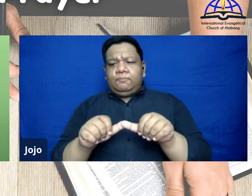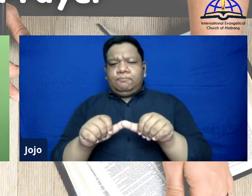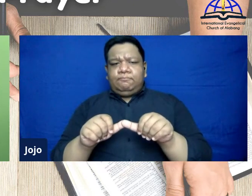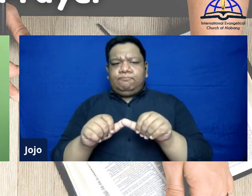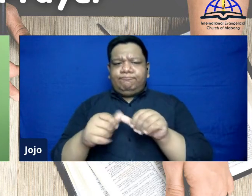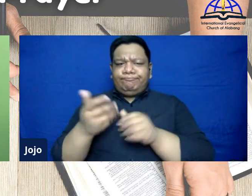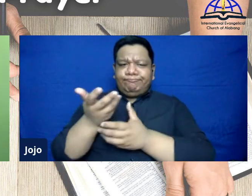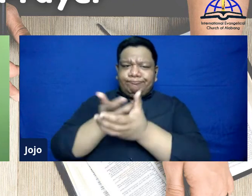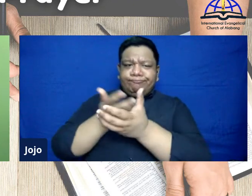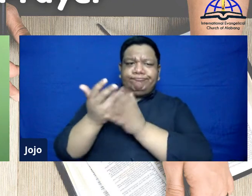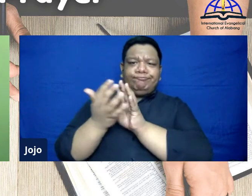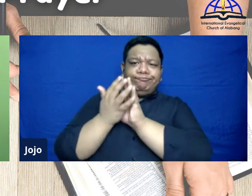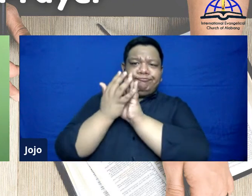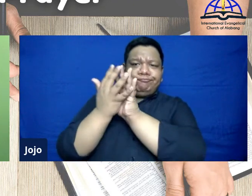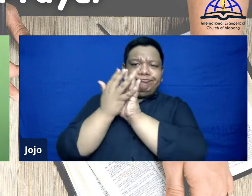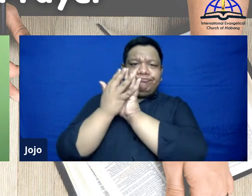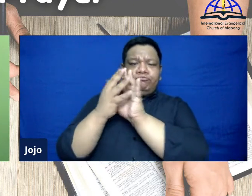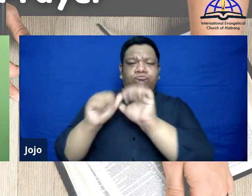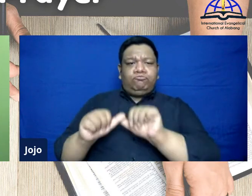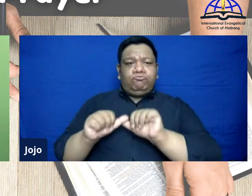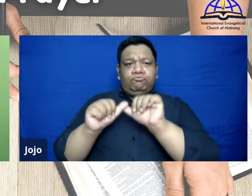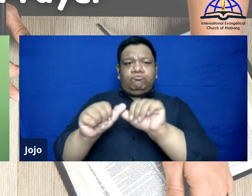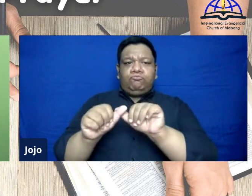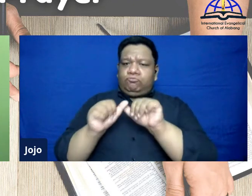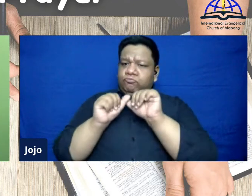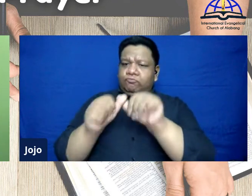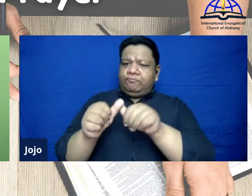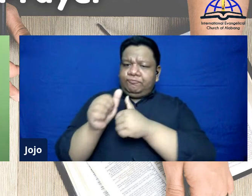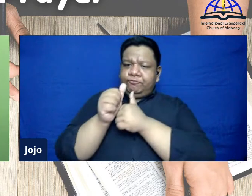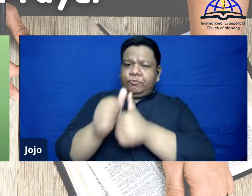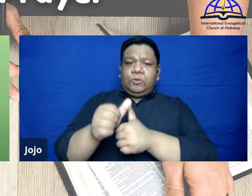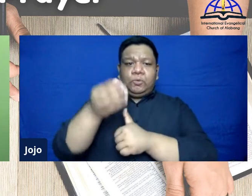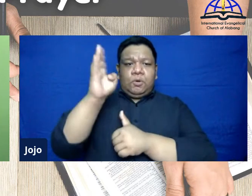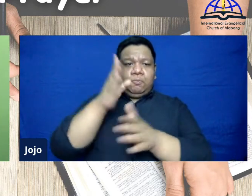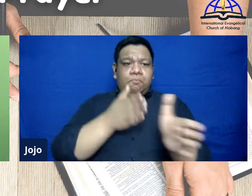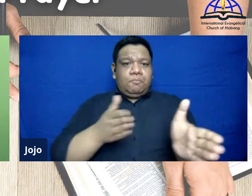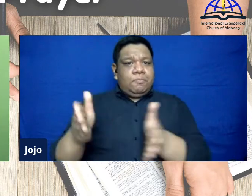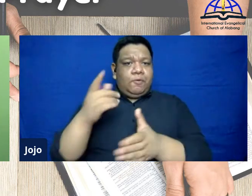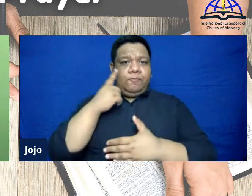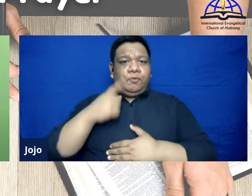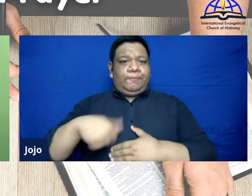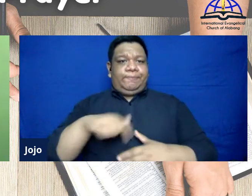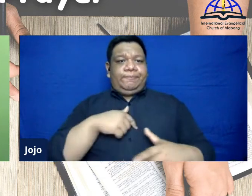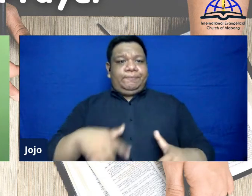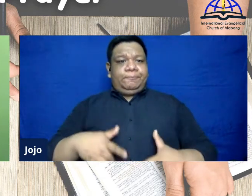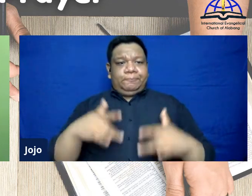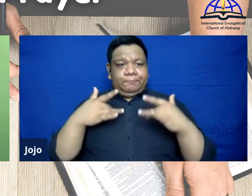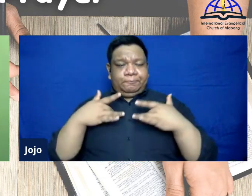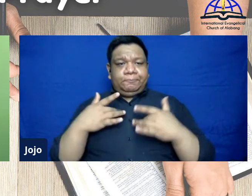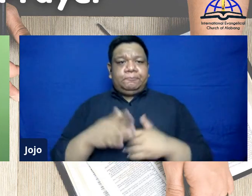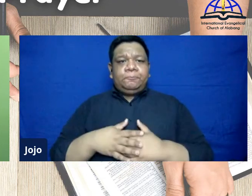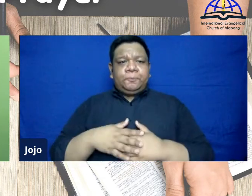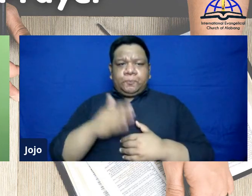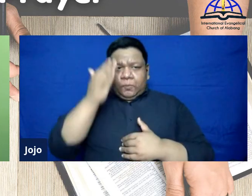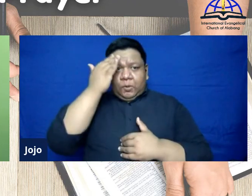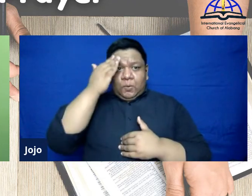Word. At patuloy nating sundin lamang ang magandang plano ng Diyos sa ating buhay. Alam niyo po,